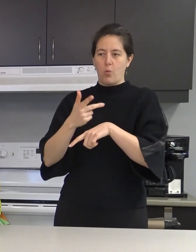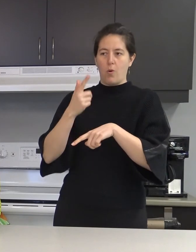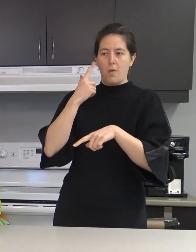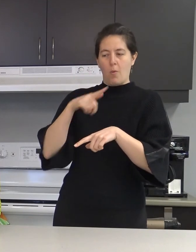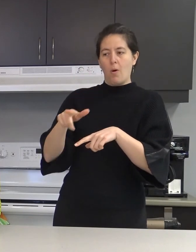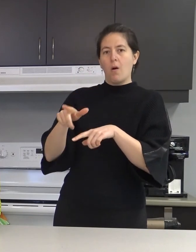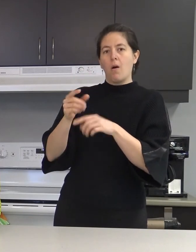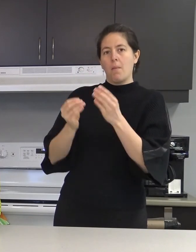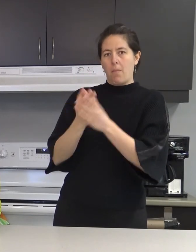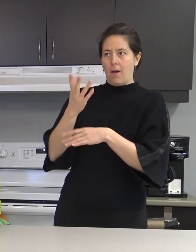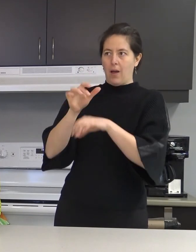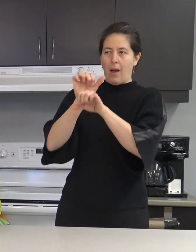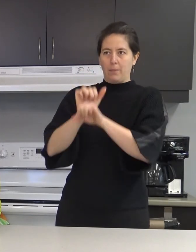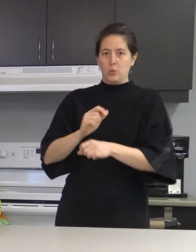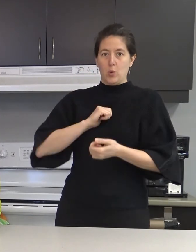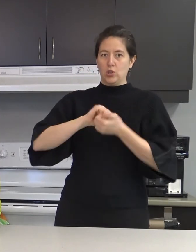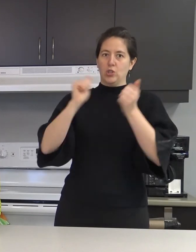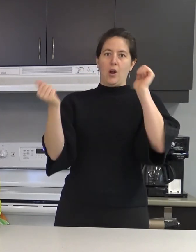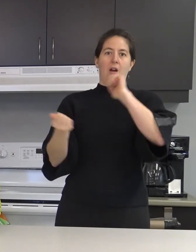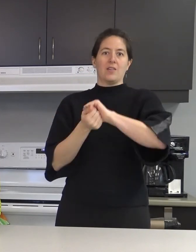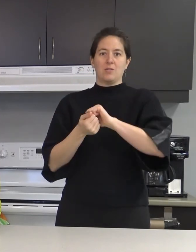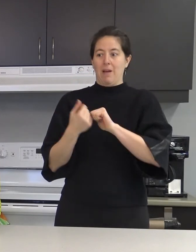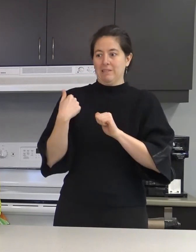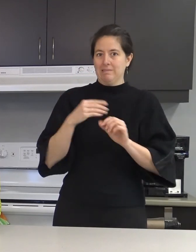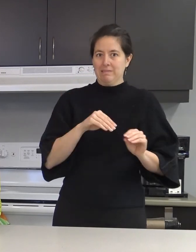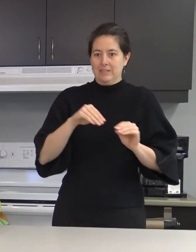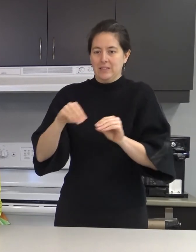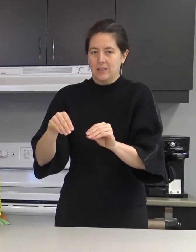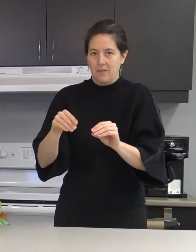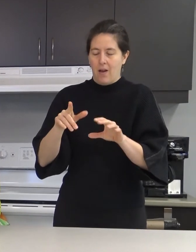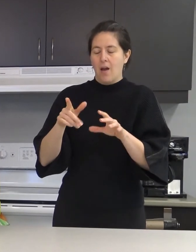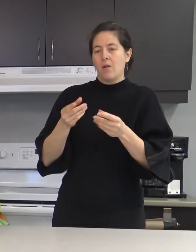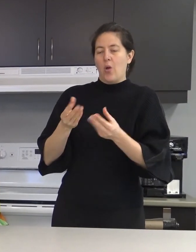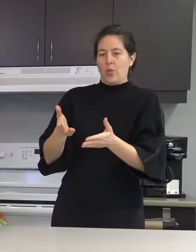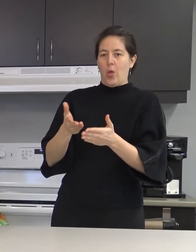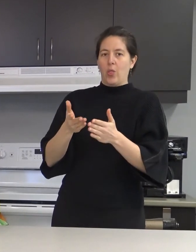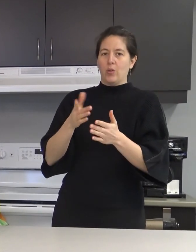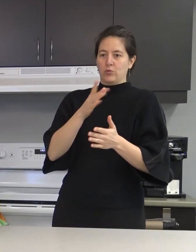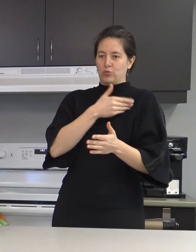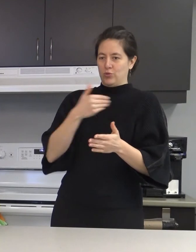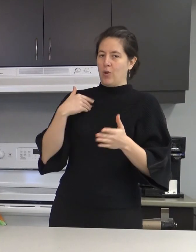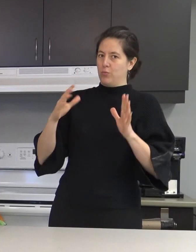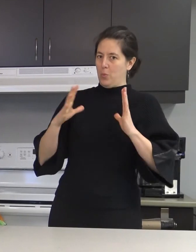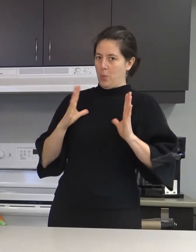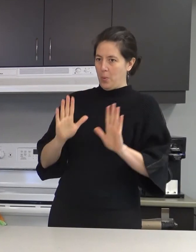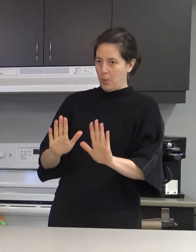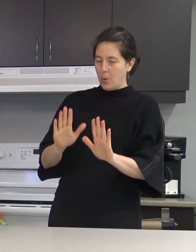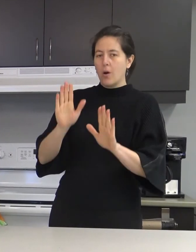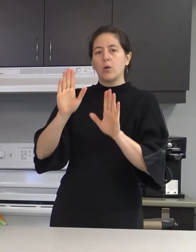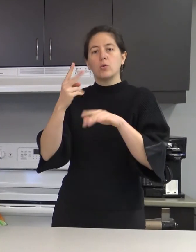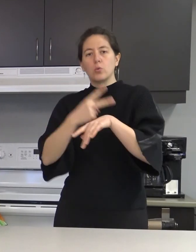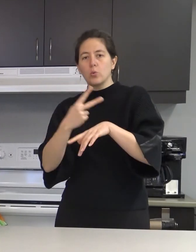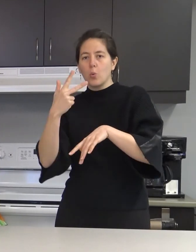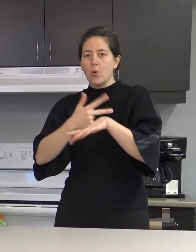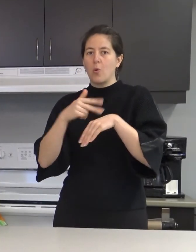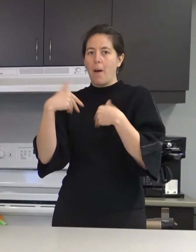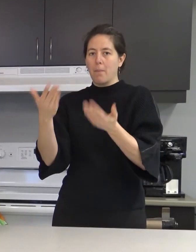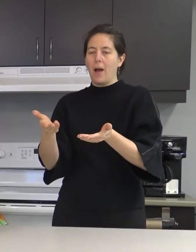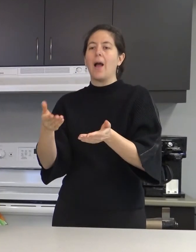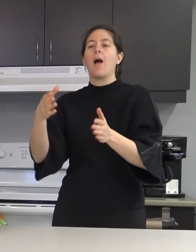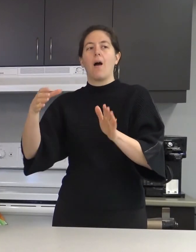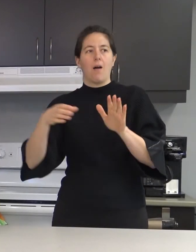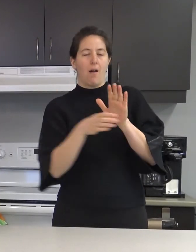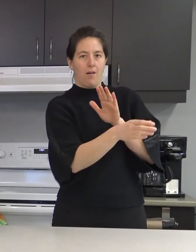plante s'habitue au changement, parce que là, on vient juste de la bouger. Alors, on va lui donner une chance, puis après 3 jours, on va la mettre